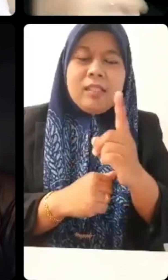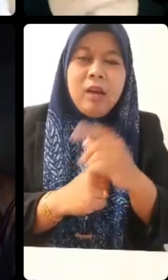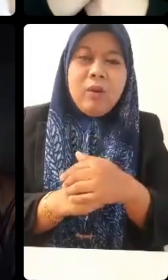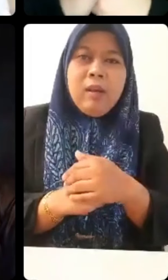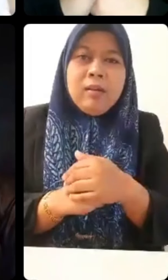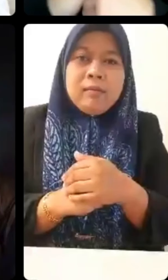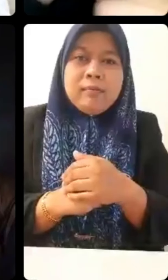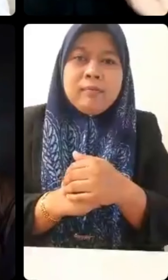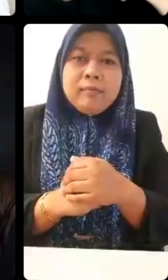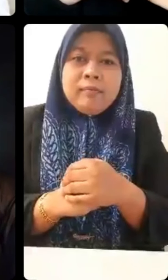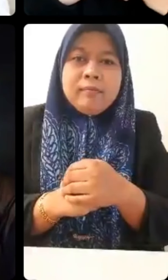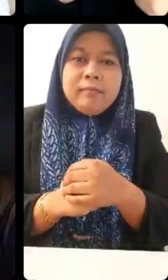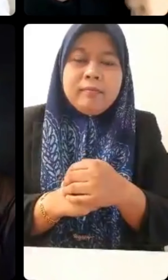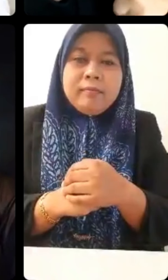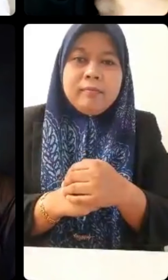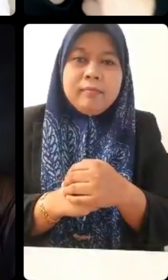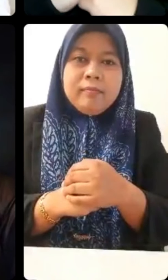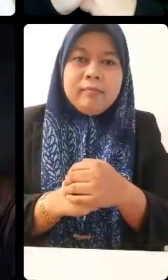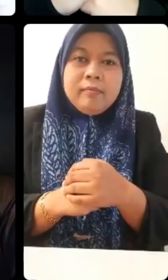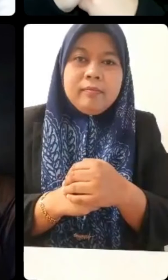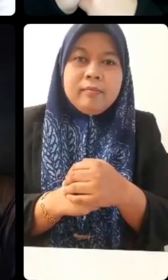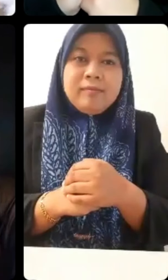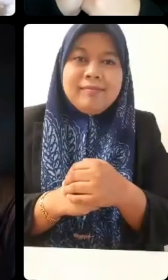Dalam masa setahun lah.